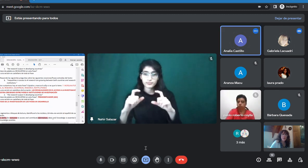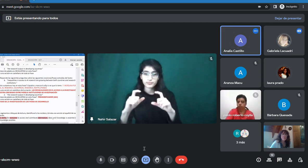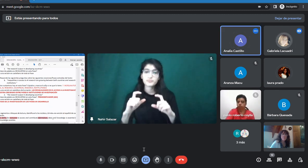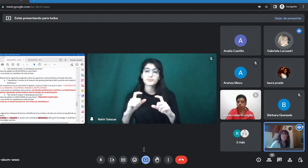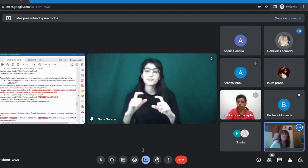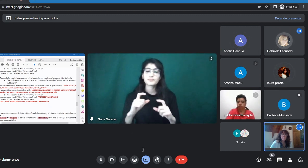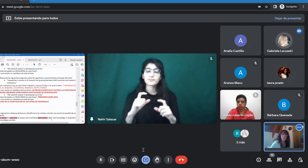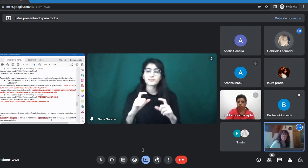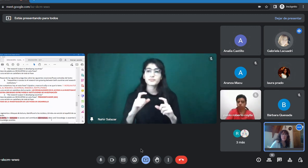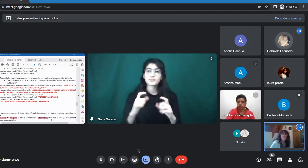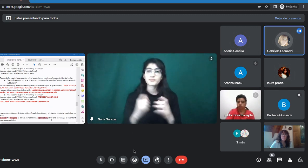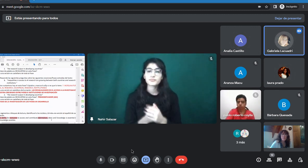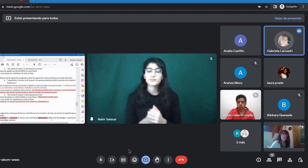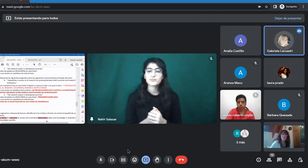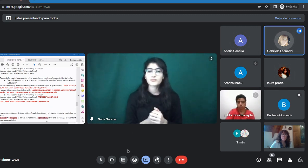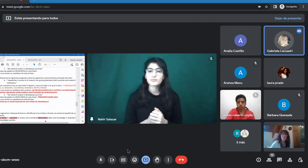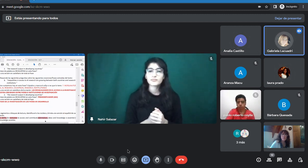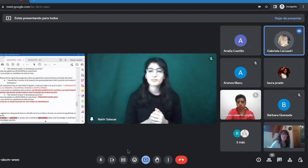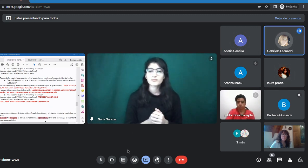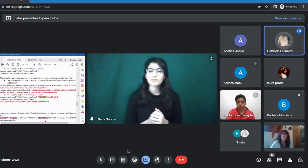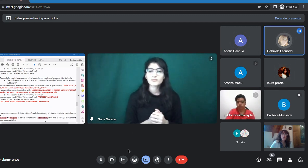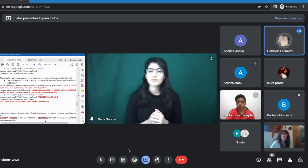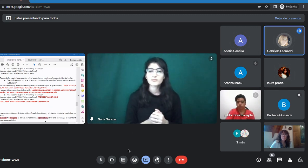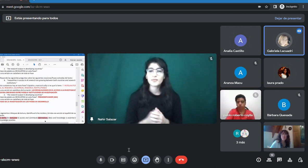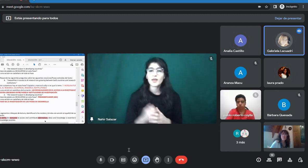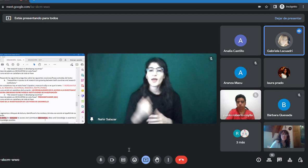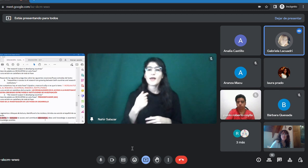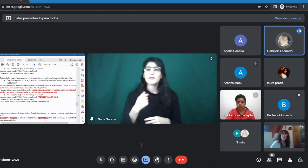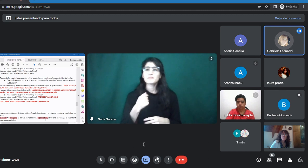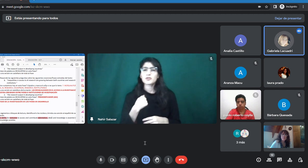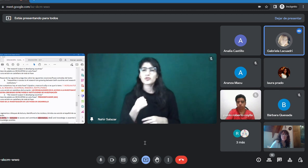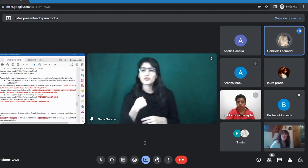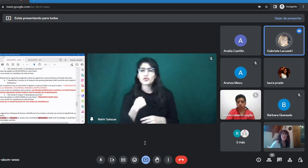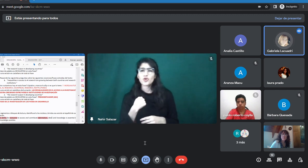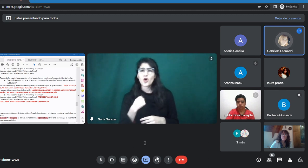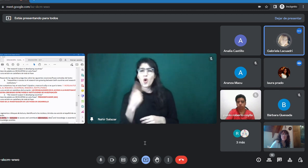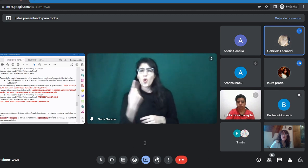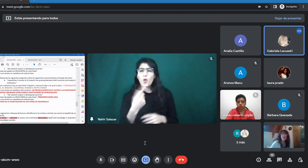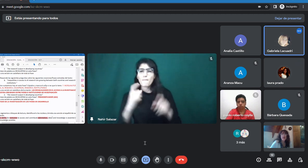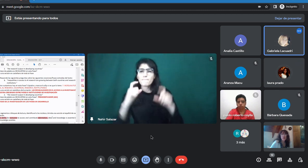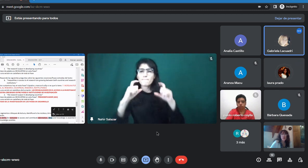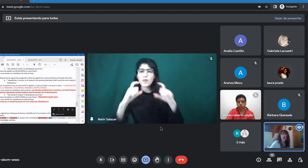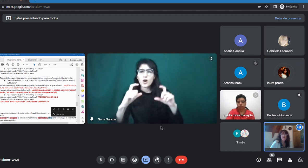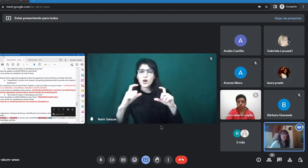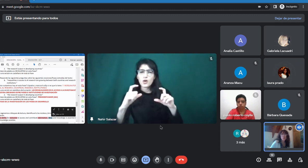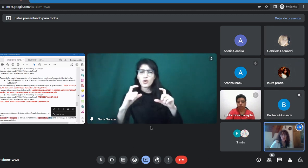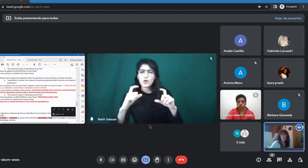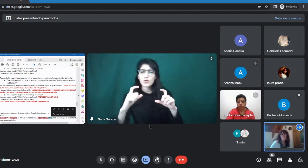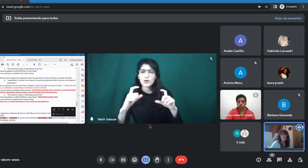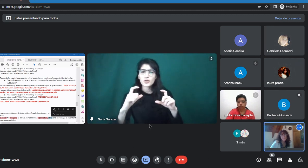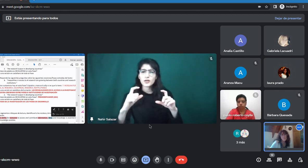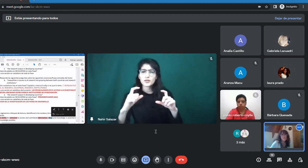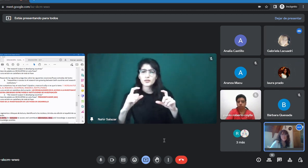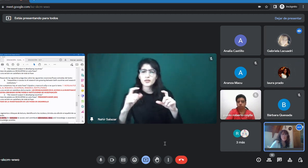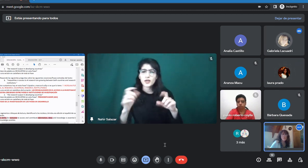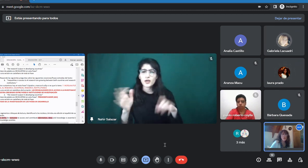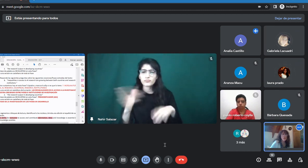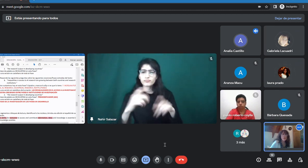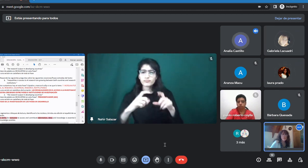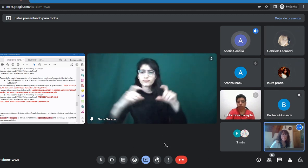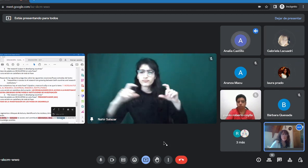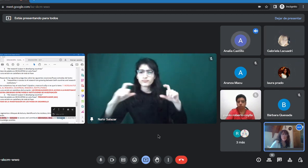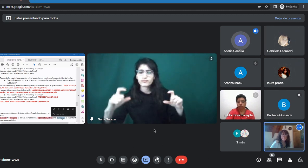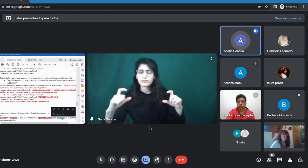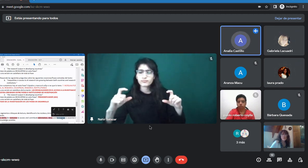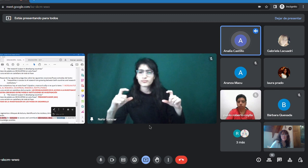Después. A eso le puse un solo bloque, profe. Information, ideas, and knowledge. Claro. Todo en uno. Sí. Todo